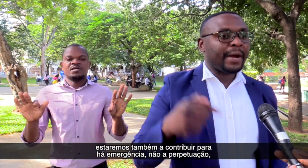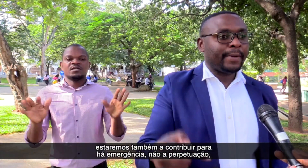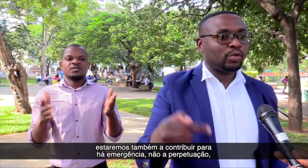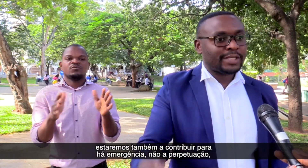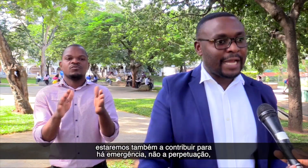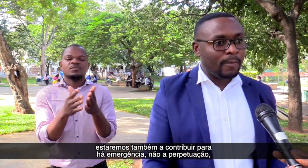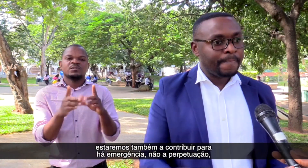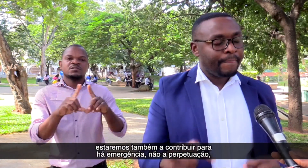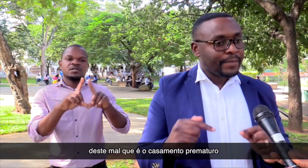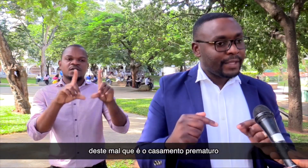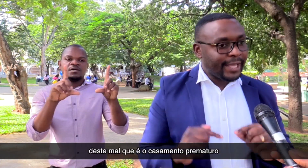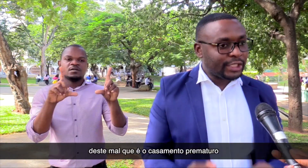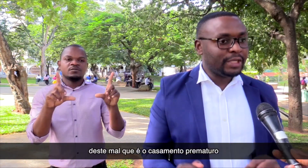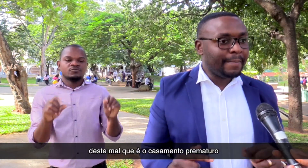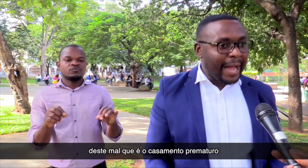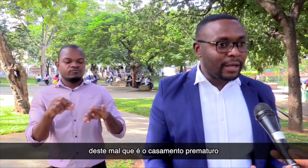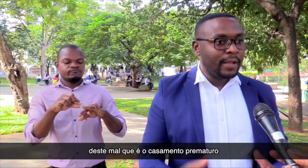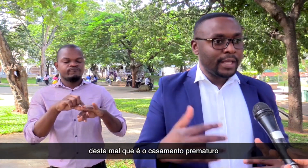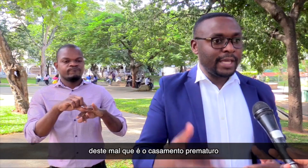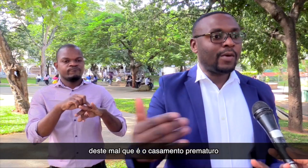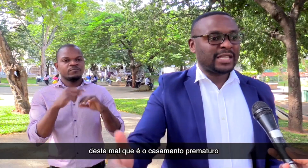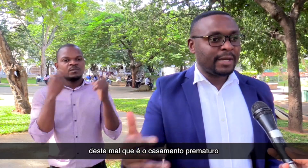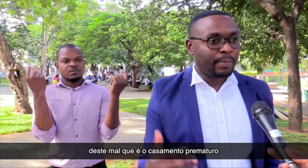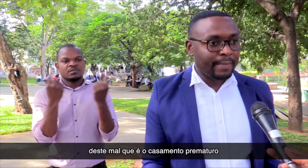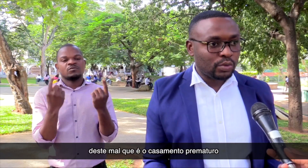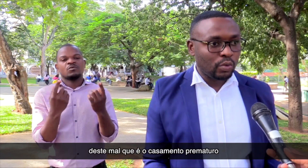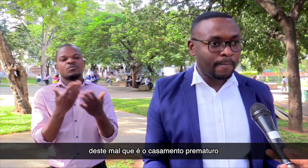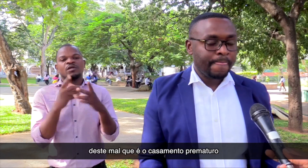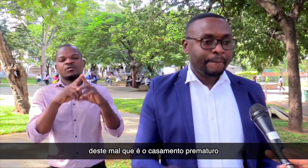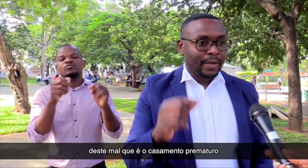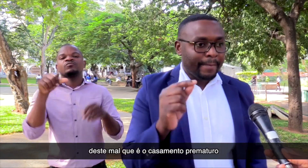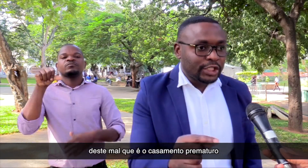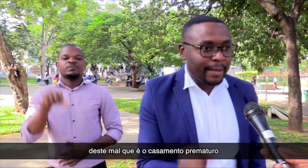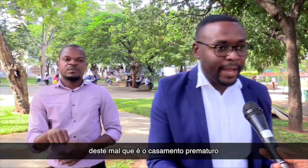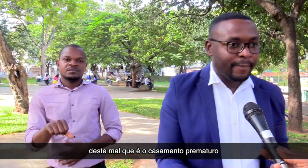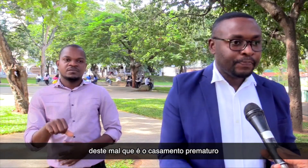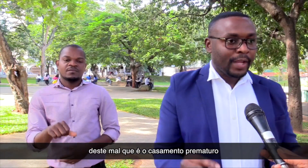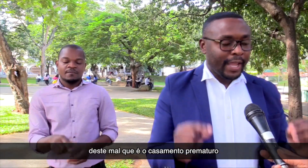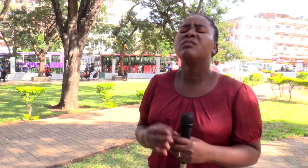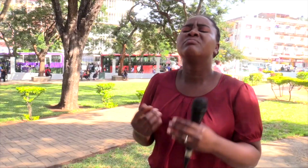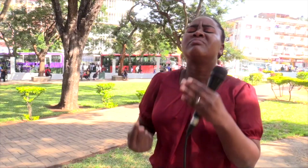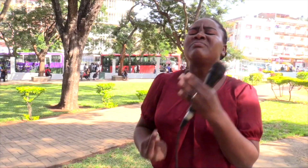de divulgação desta lei para esse extrato, quer de pessoas com deficiência,